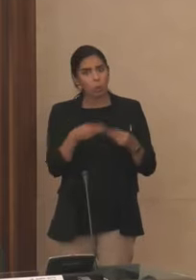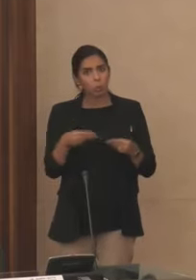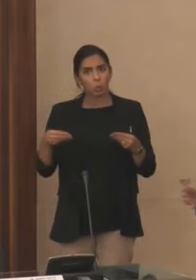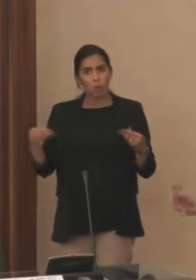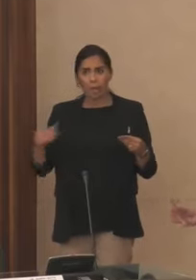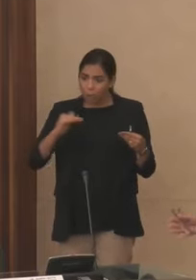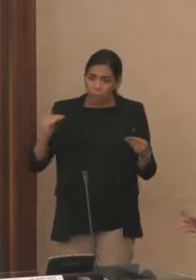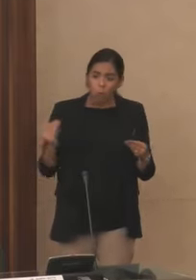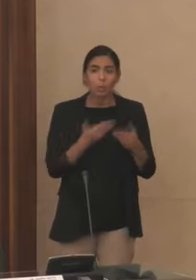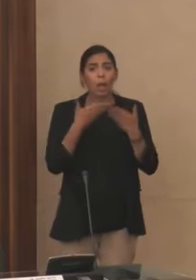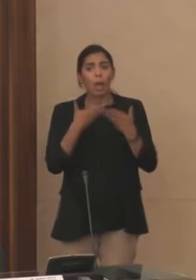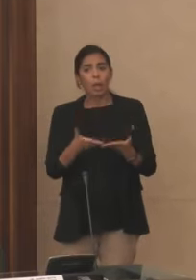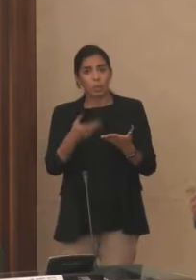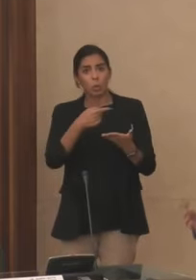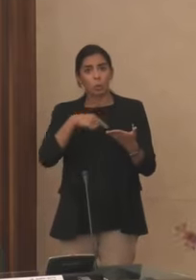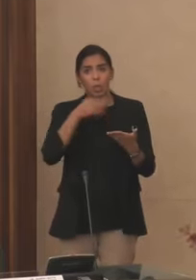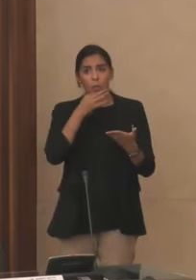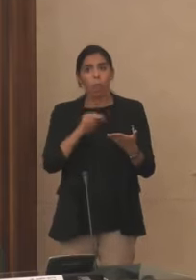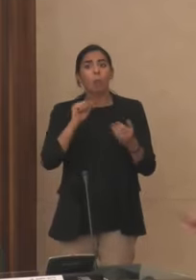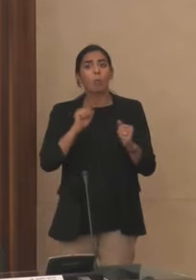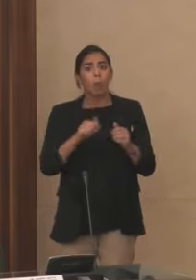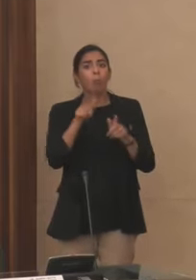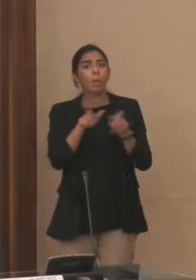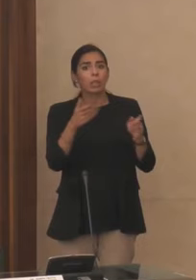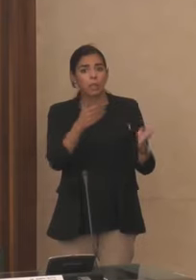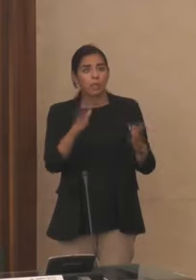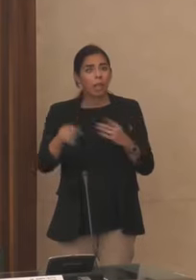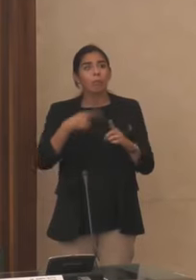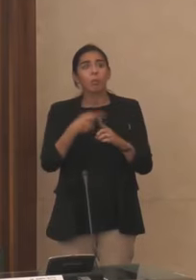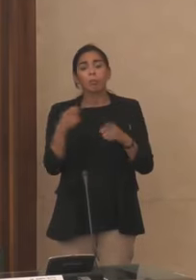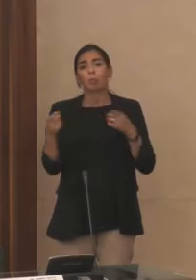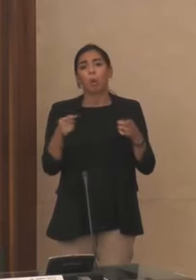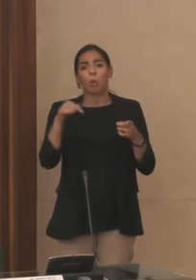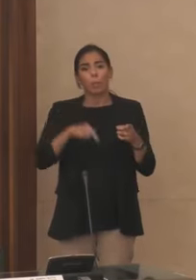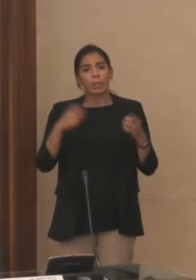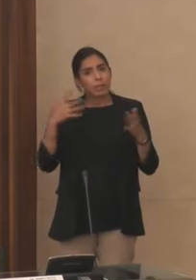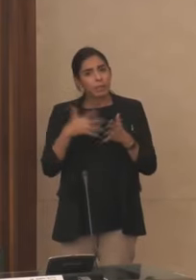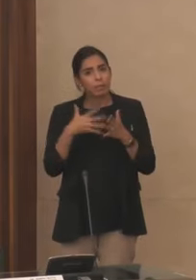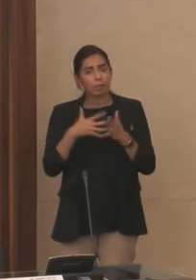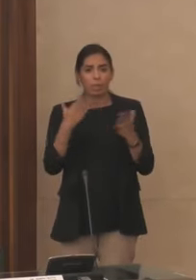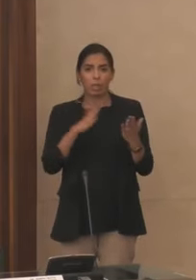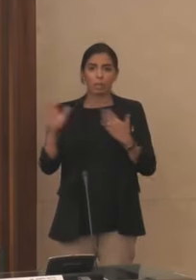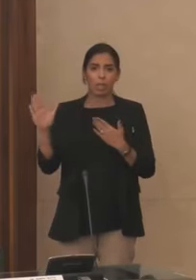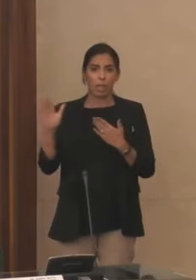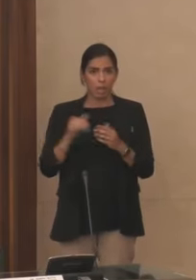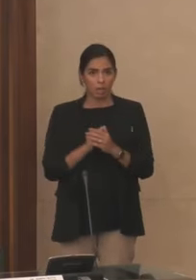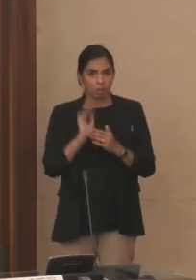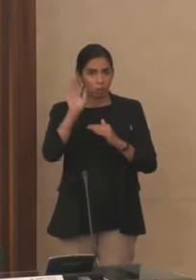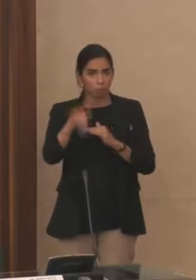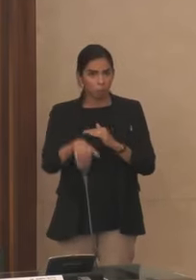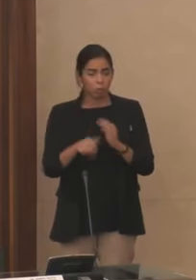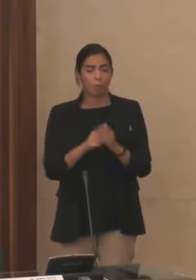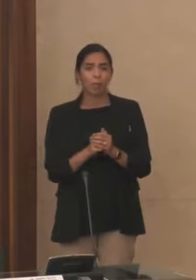Tutto può aiutare a salvare vite e a superare questo momento di grande difficoltà. Quindi ci teniamo e ci